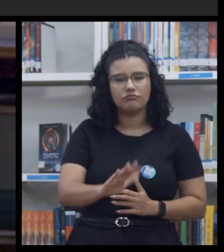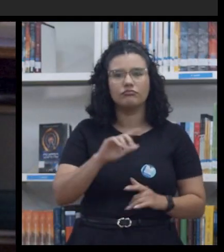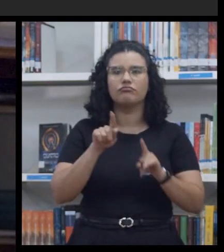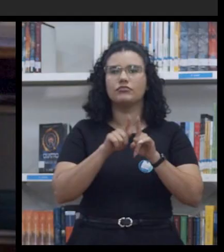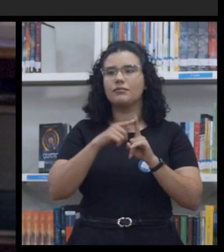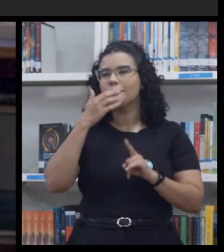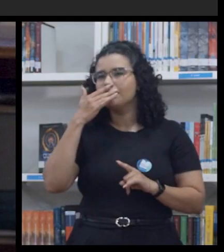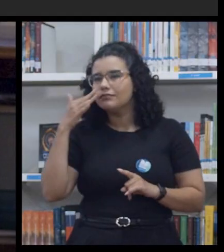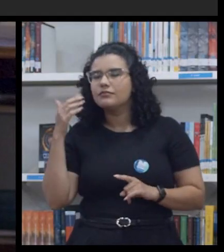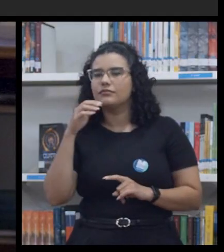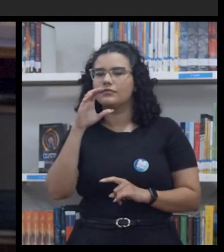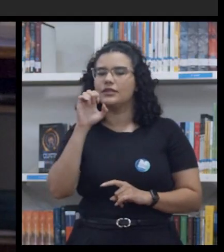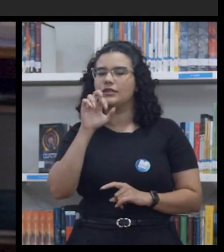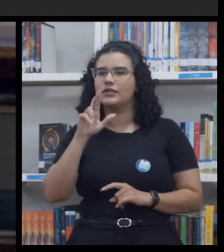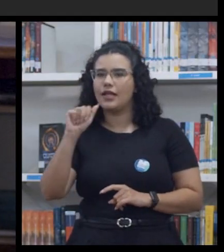cheiro da cera